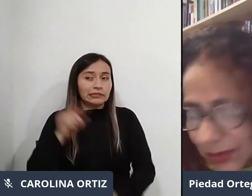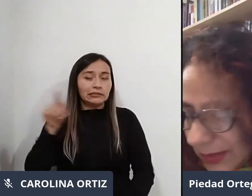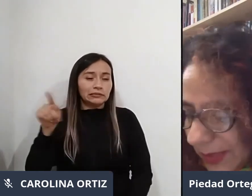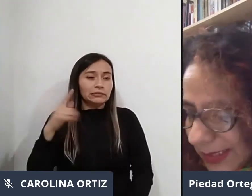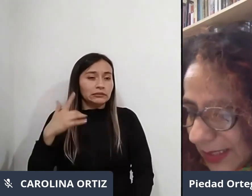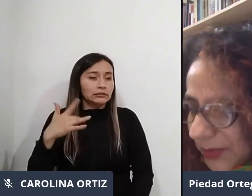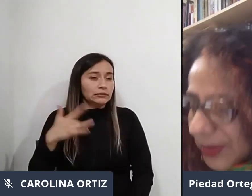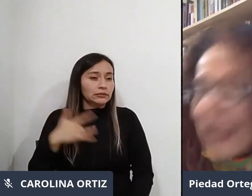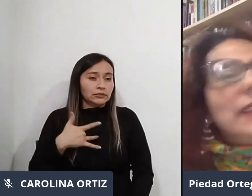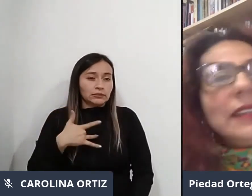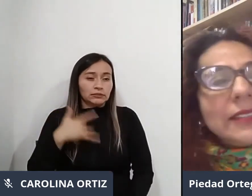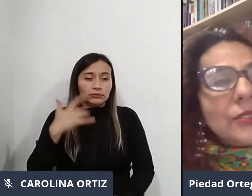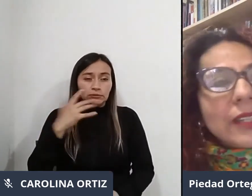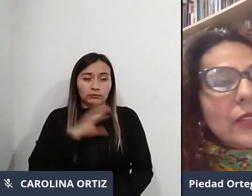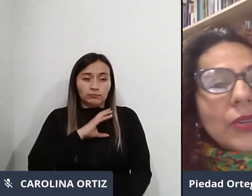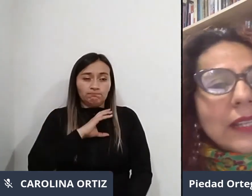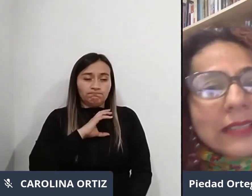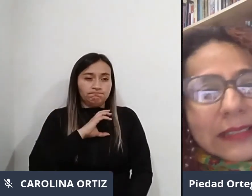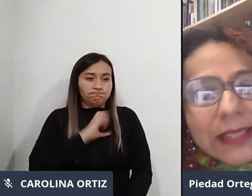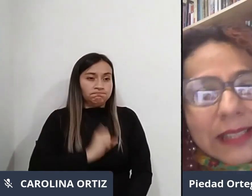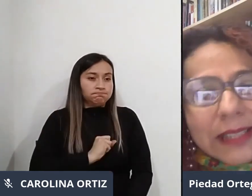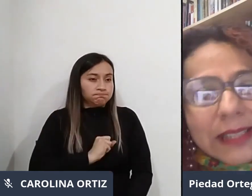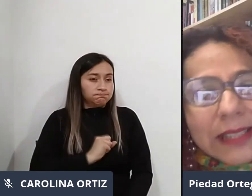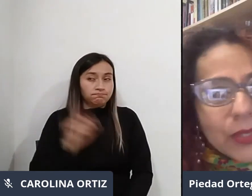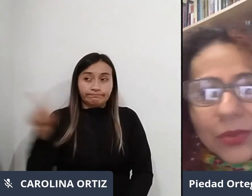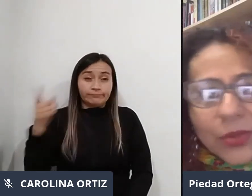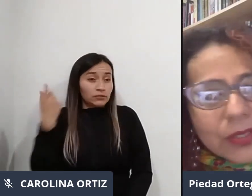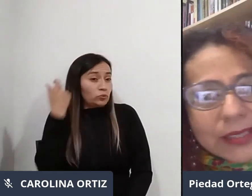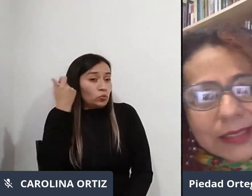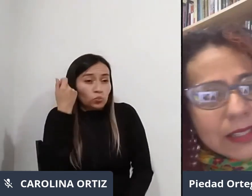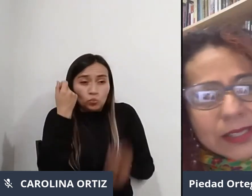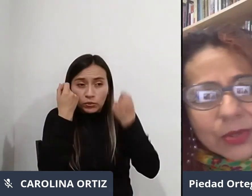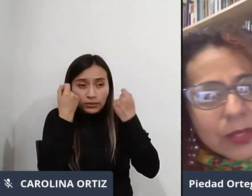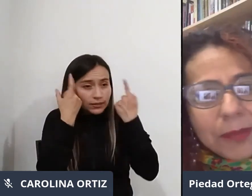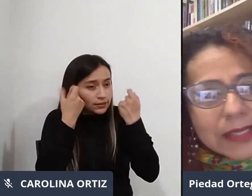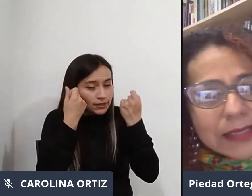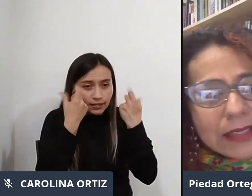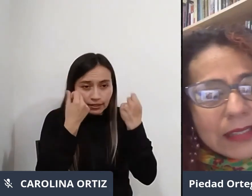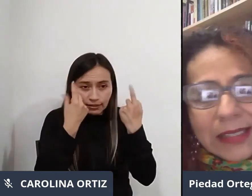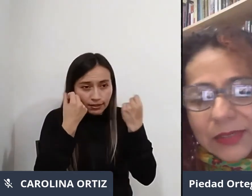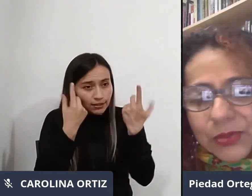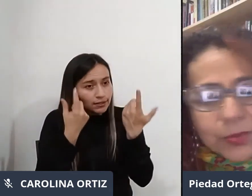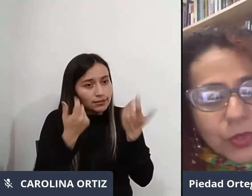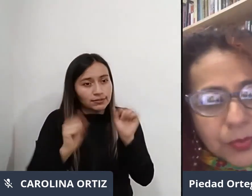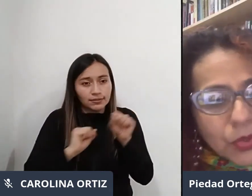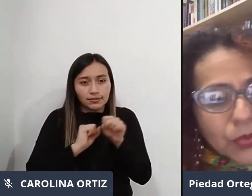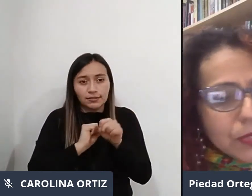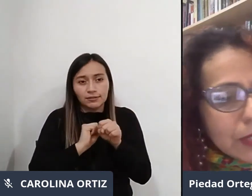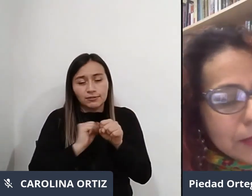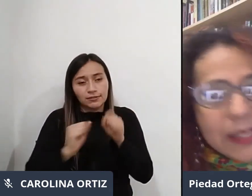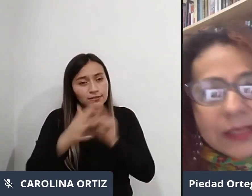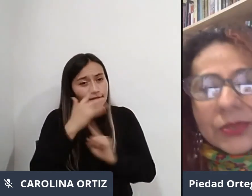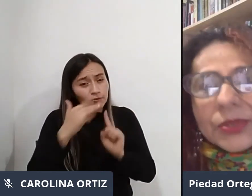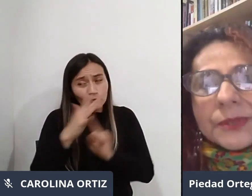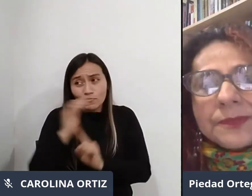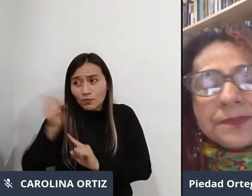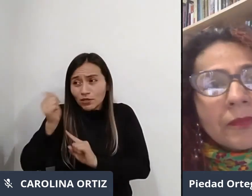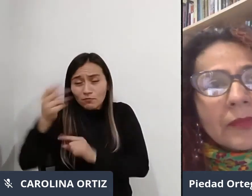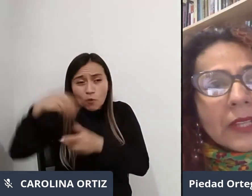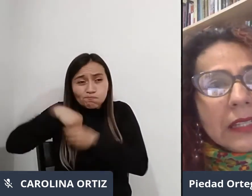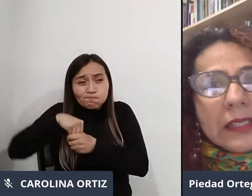sido devastador. Esto que no logra entender tampoco, él no logra entender esto que pasa, su propio